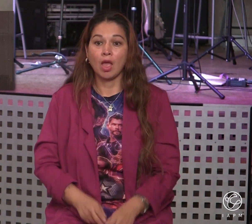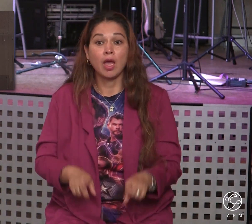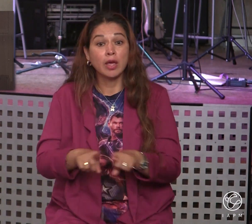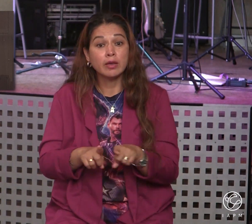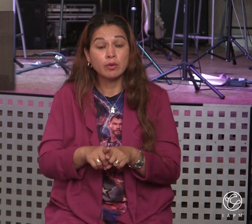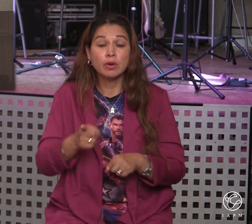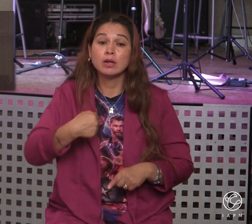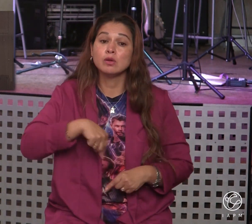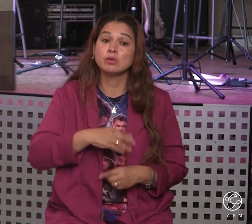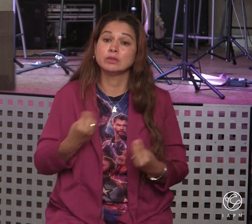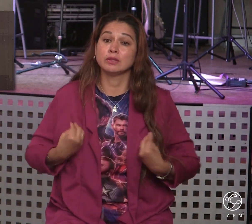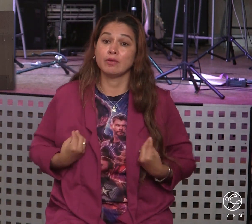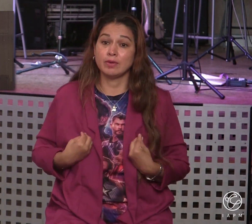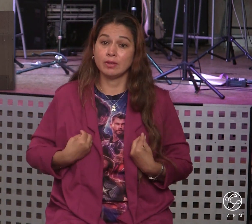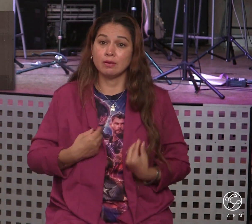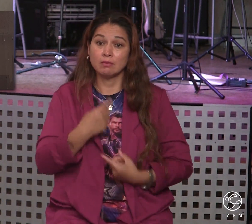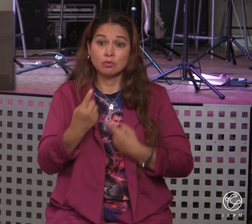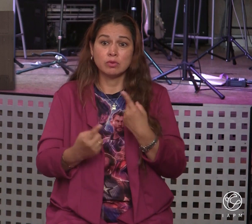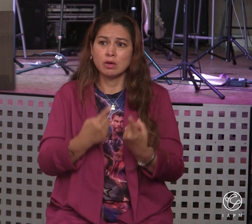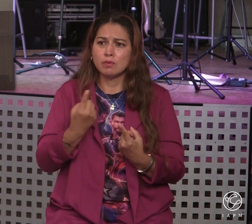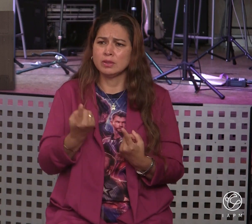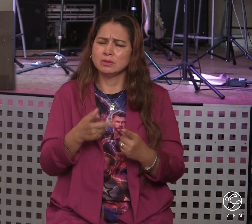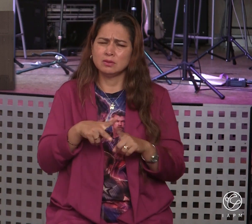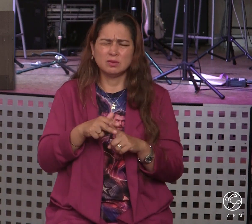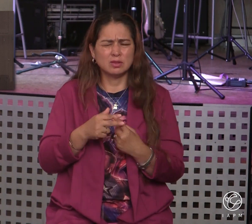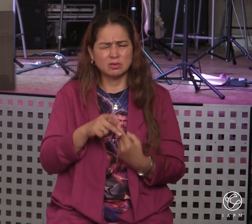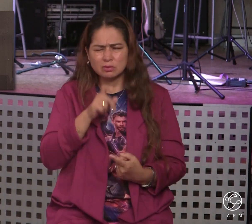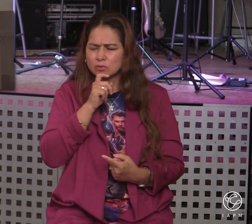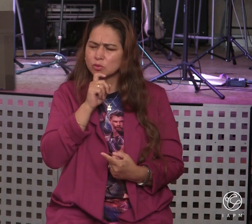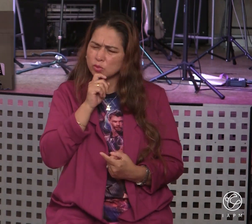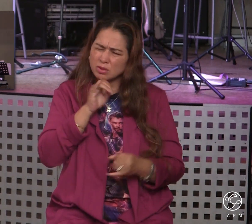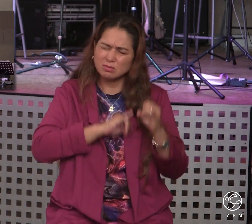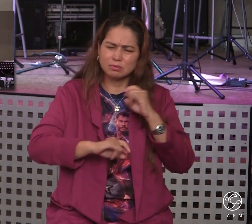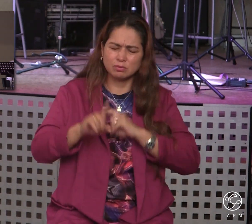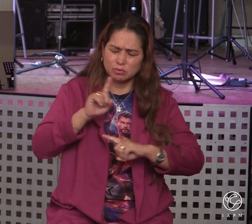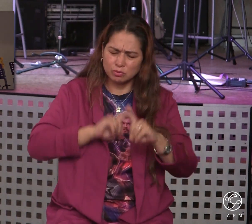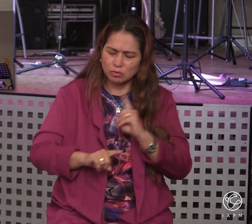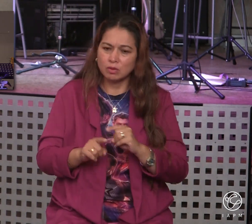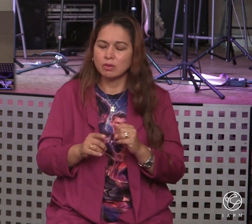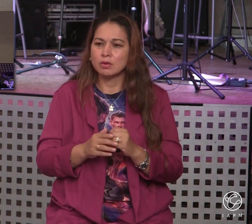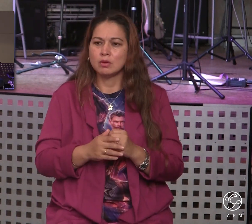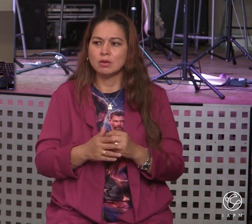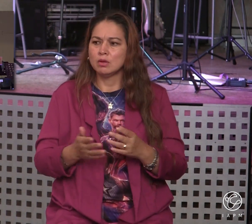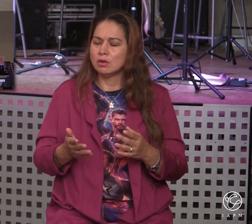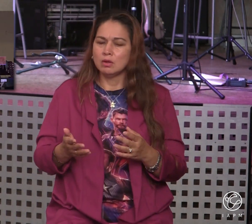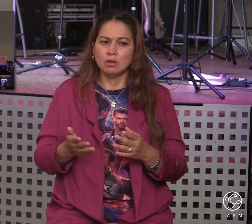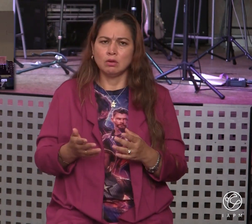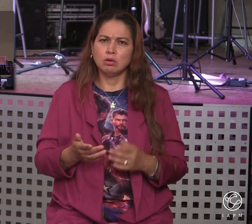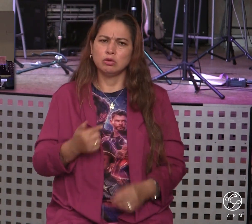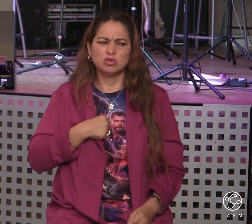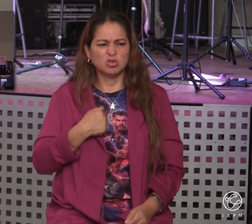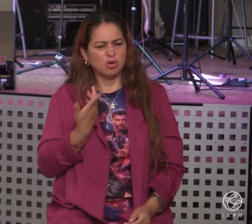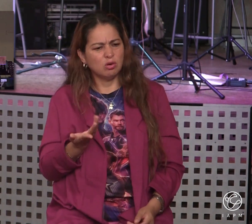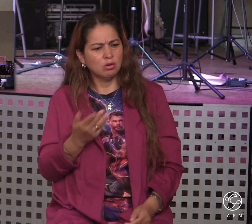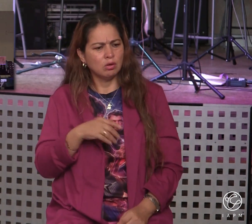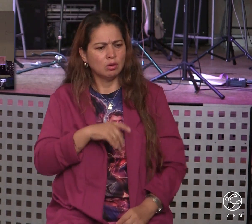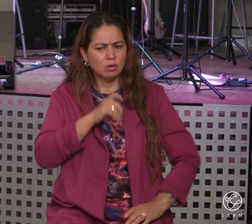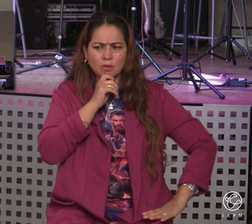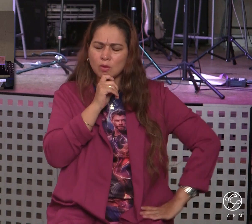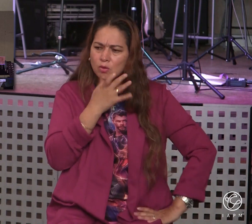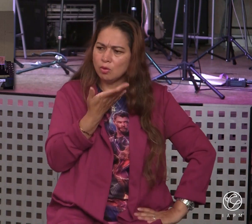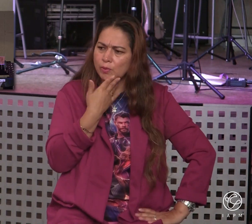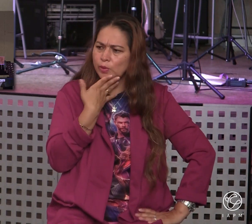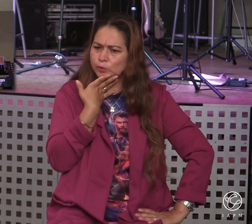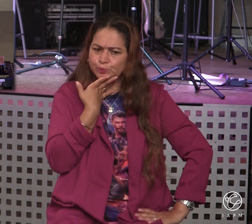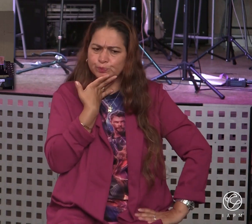de la voluntad de Dios, porque no sabemos qué es lo que está pasando. No. No necesariamente. Algunas, por supuesto, nos